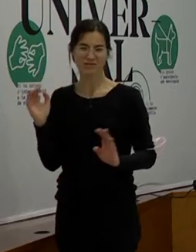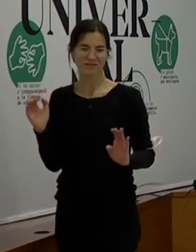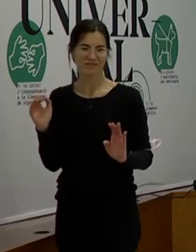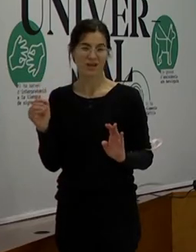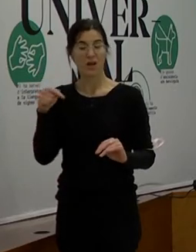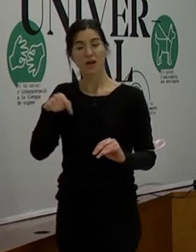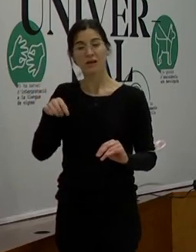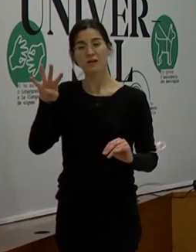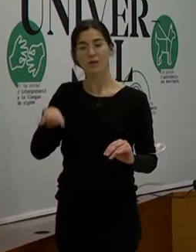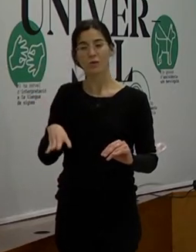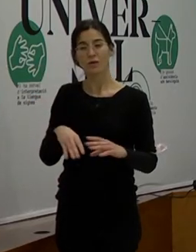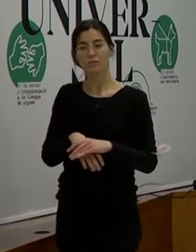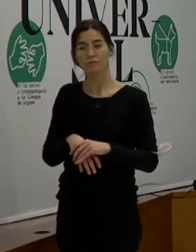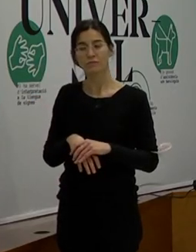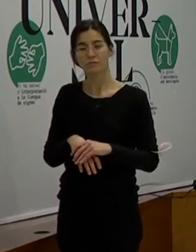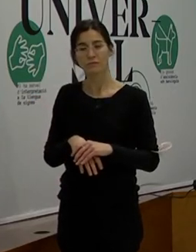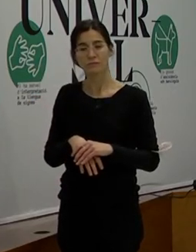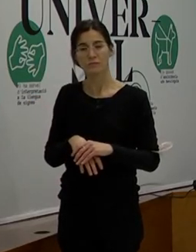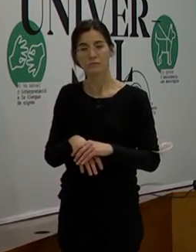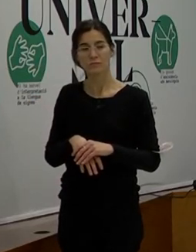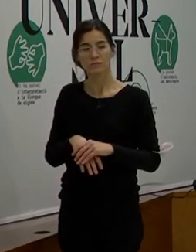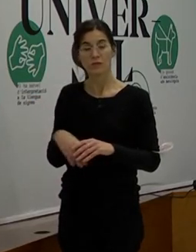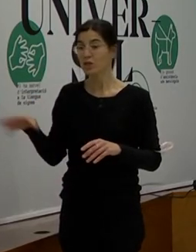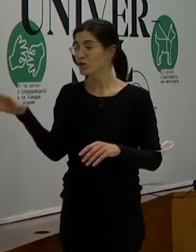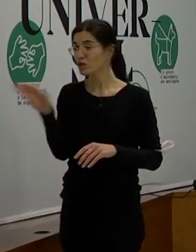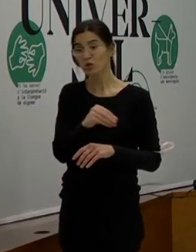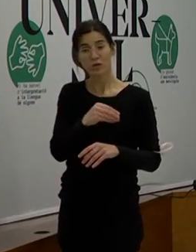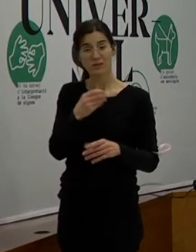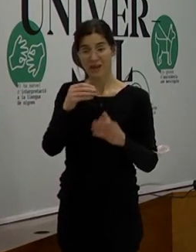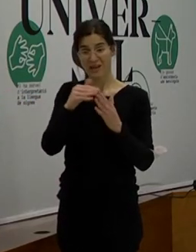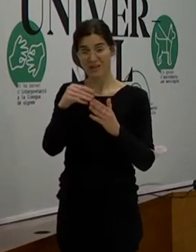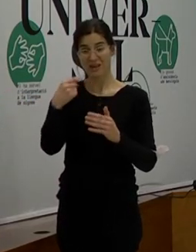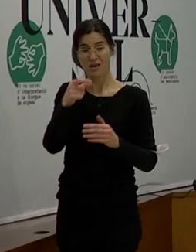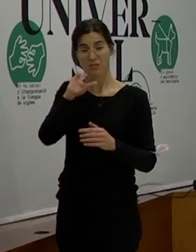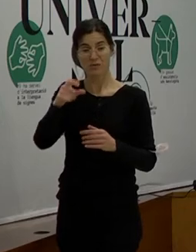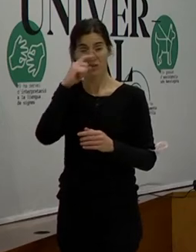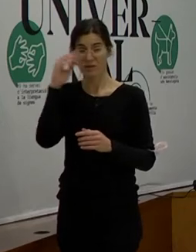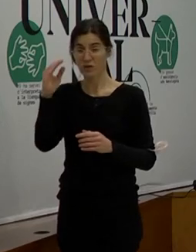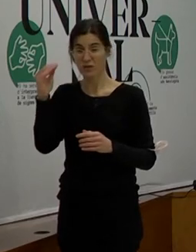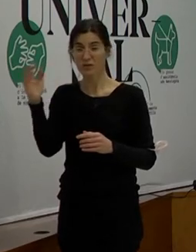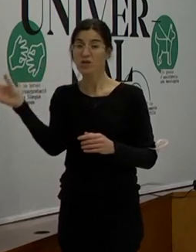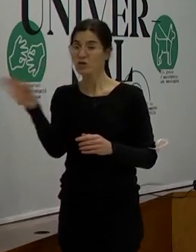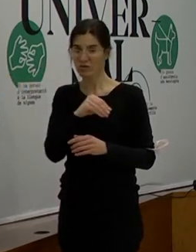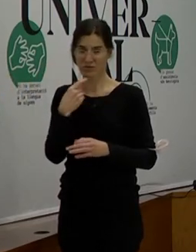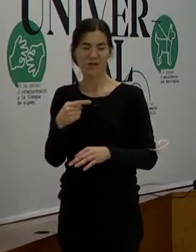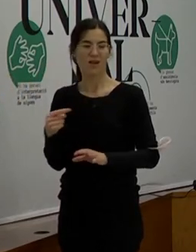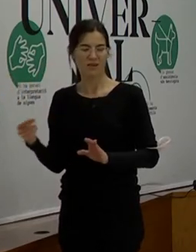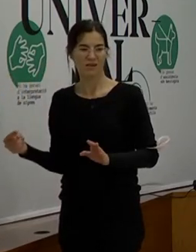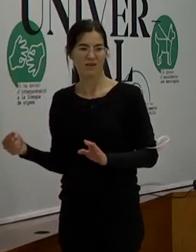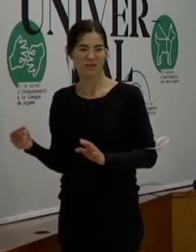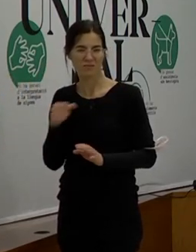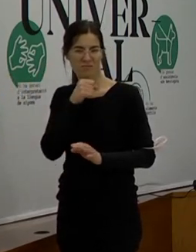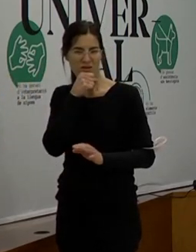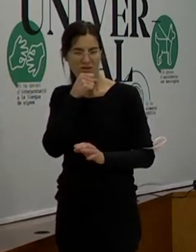I a Catalunya tots tenim gent gran a casa, tots. I tots